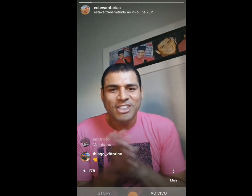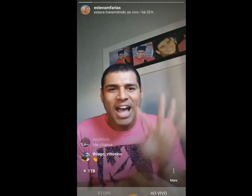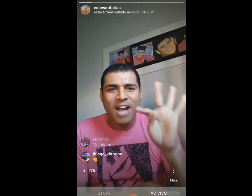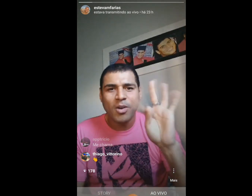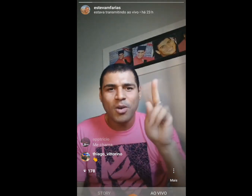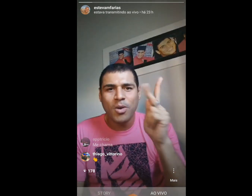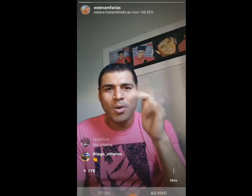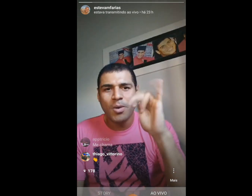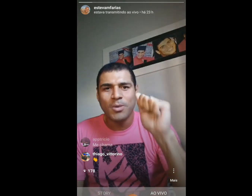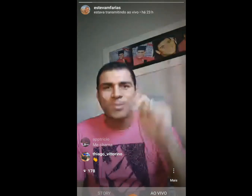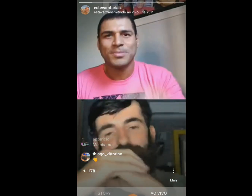Tiago,